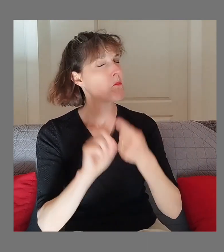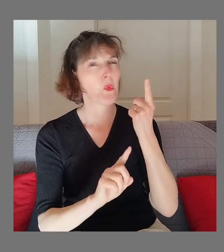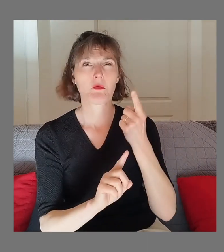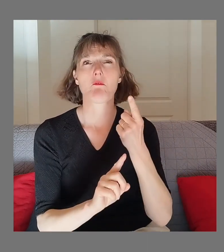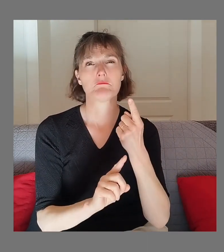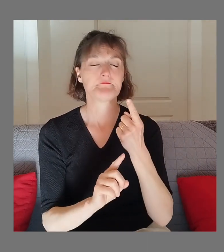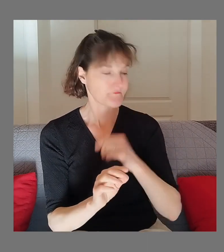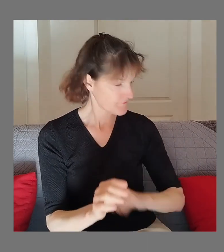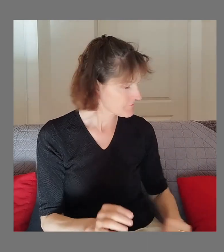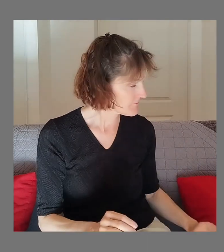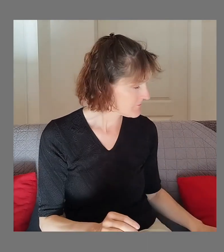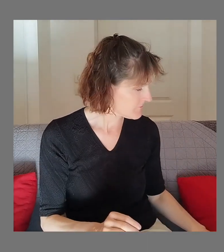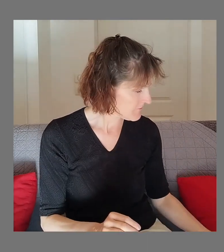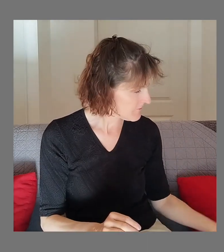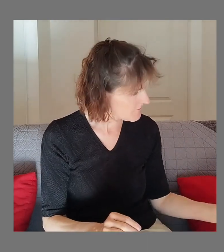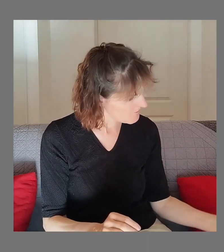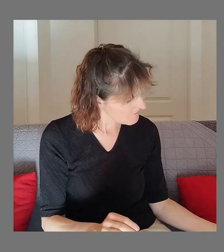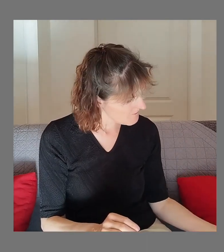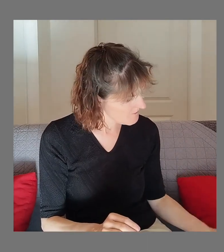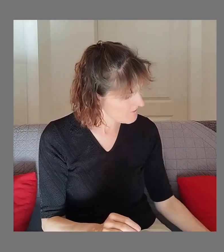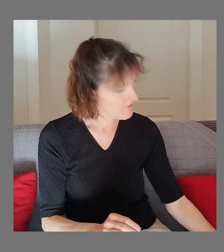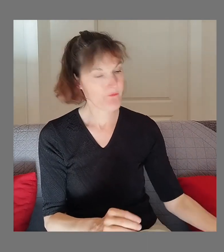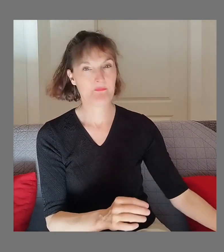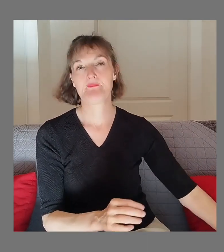Cette religieuse est importante.